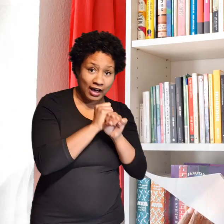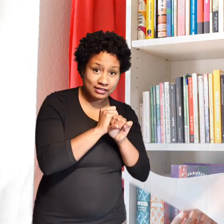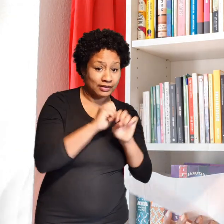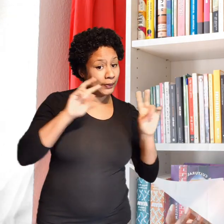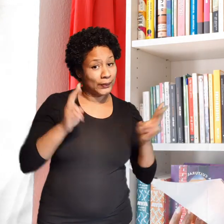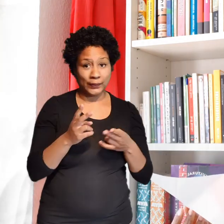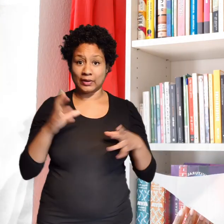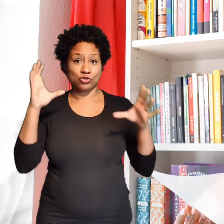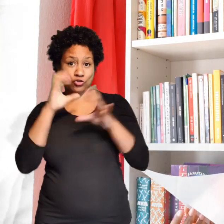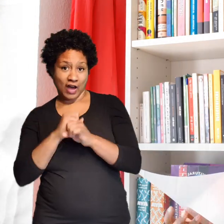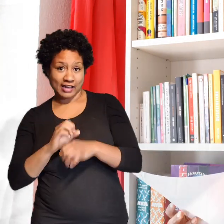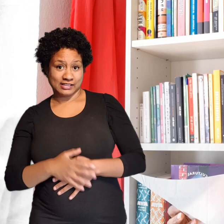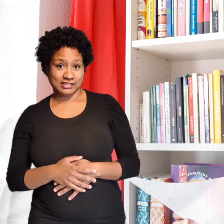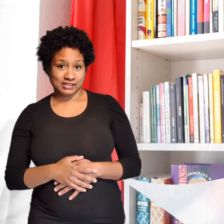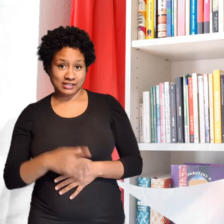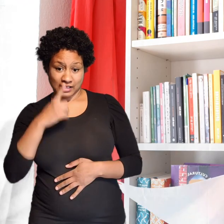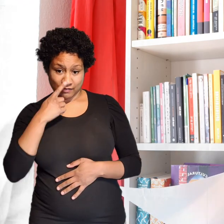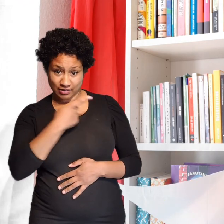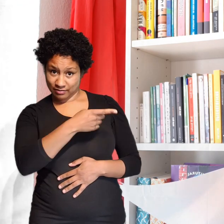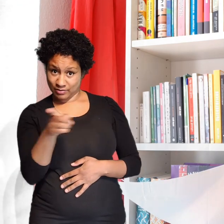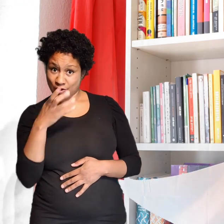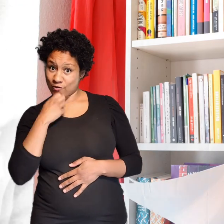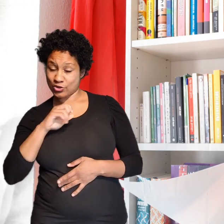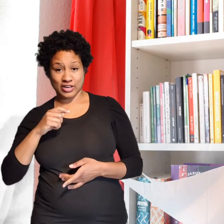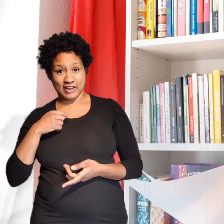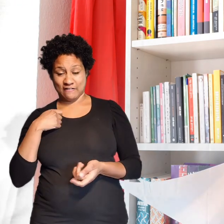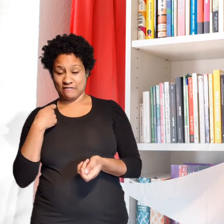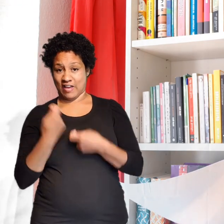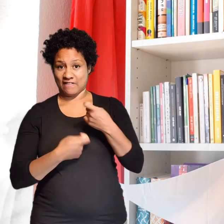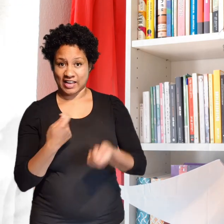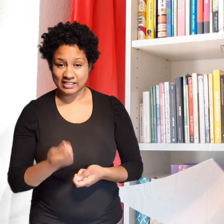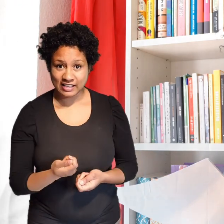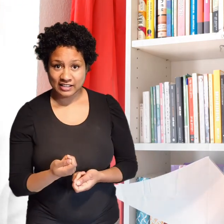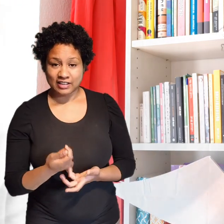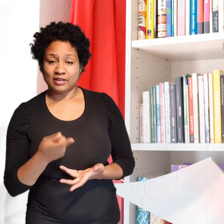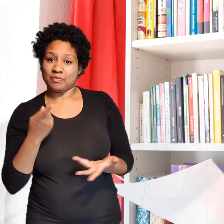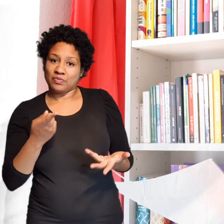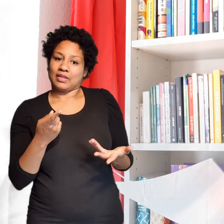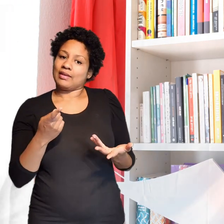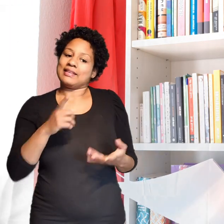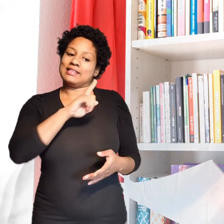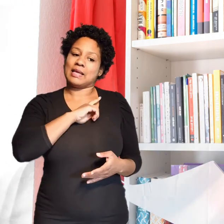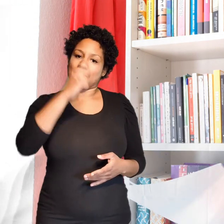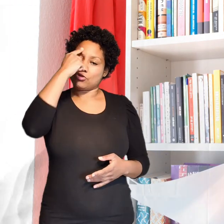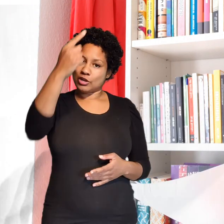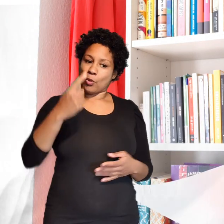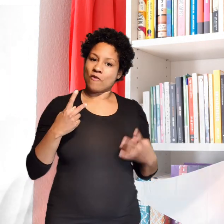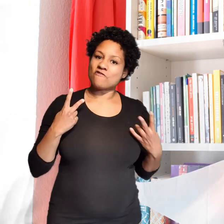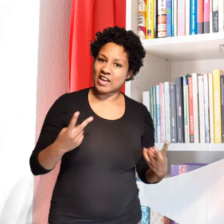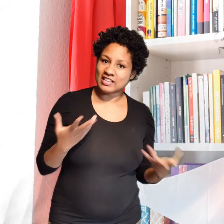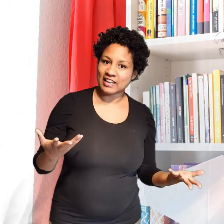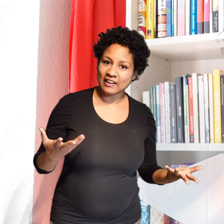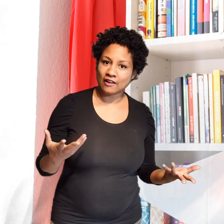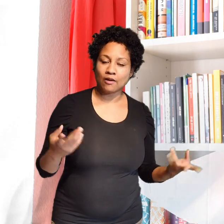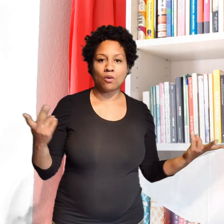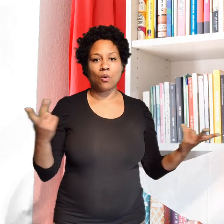Wenn Sie nicht verwechselt werden wollen mit einer Person, die Selbstbestimmung für überflüssig hält, oder gar mit